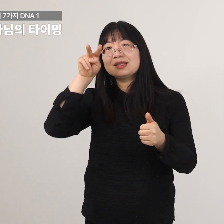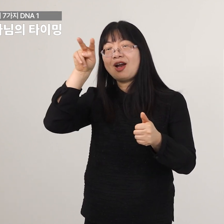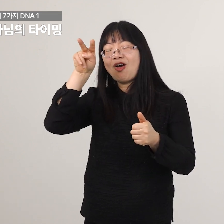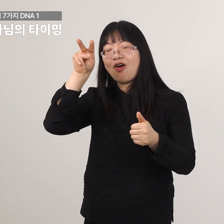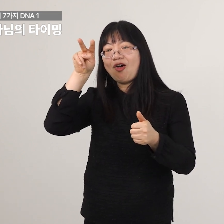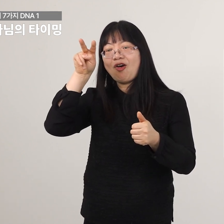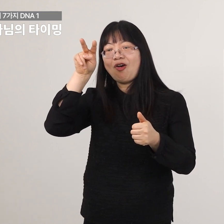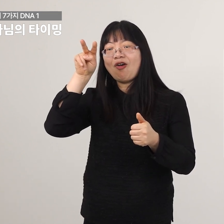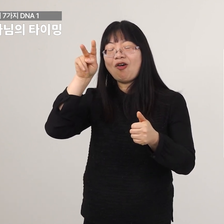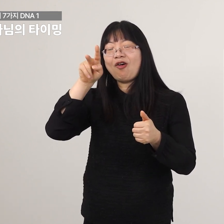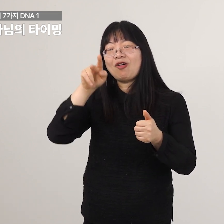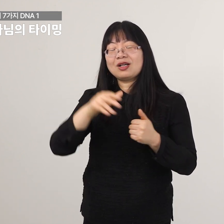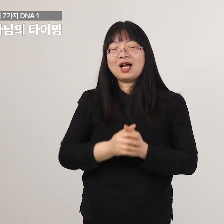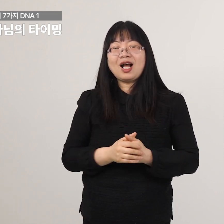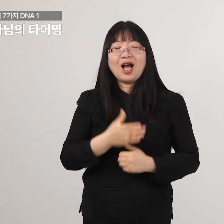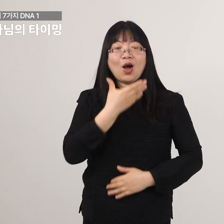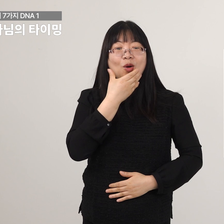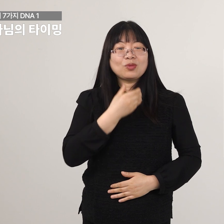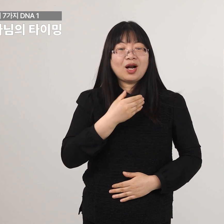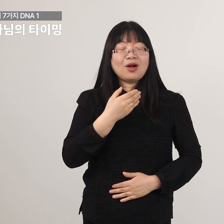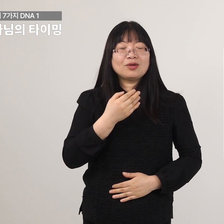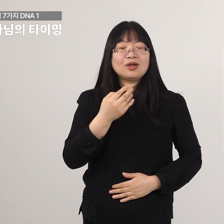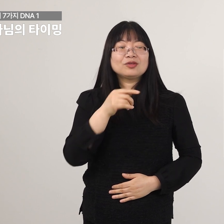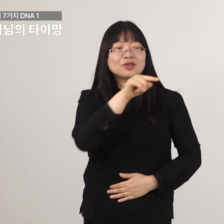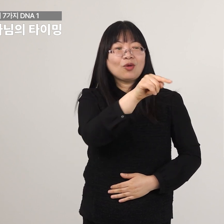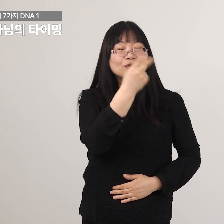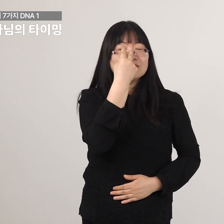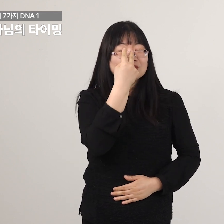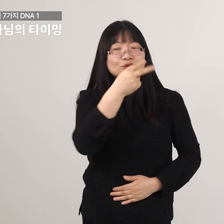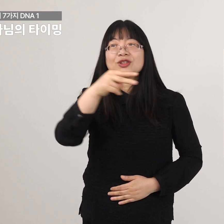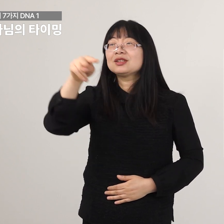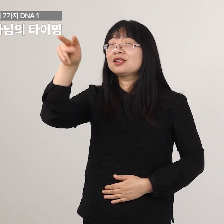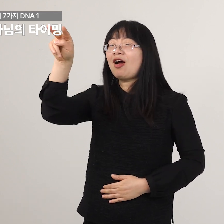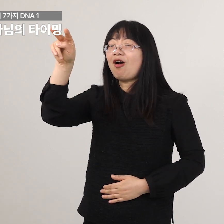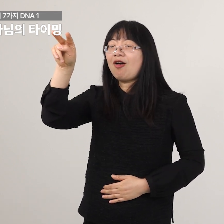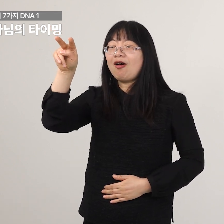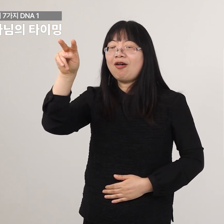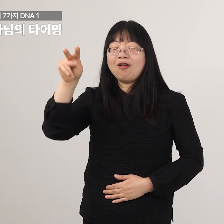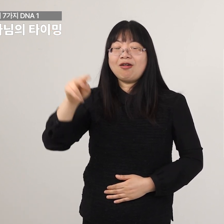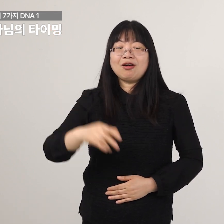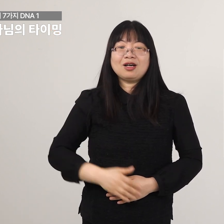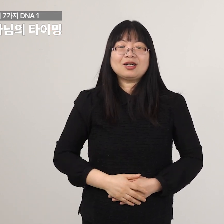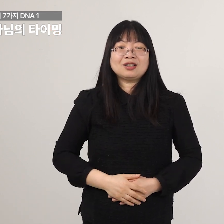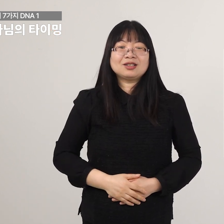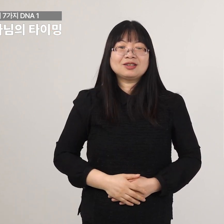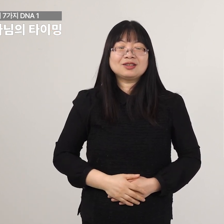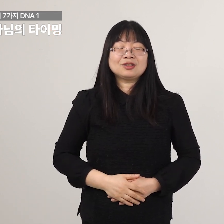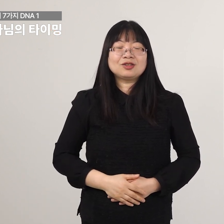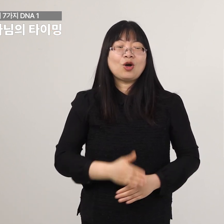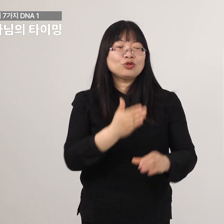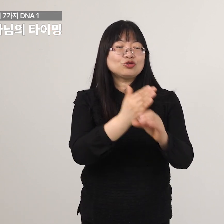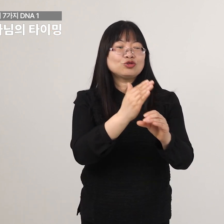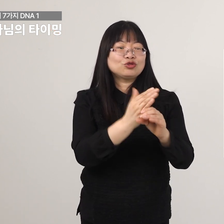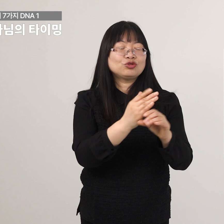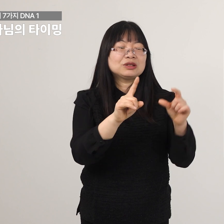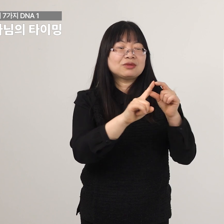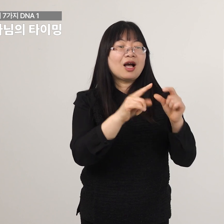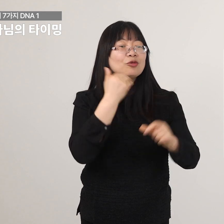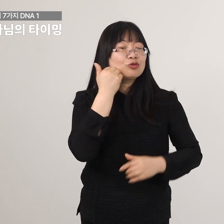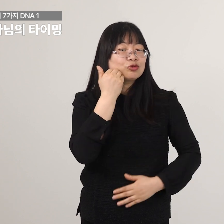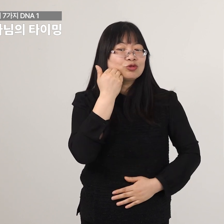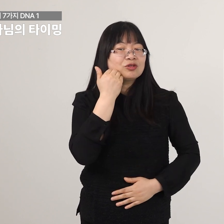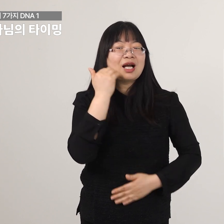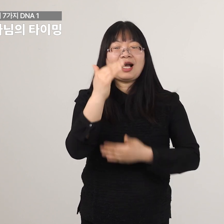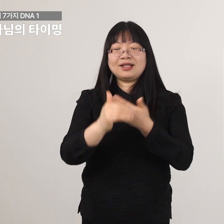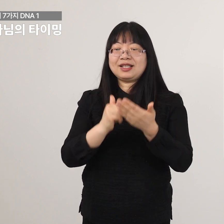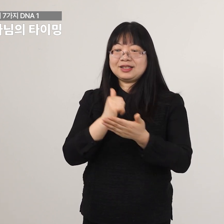하사. 아브라함아 너는 눈을 들어 그랬어요. 아브라함이 눈을 들었는데 그 주체가 누굽니까?